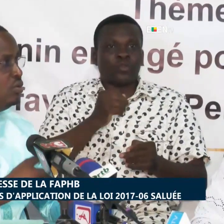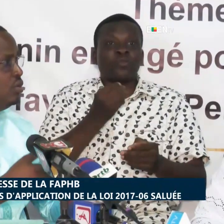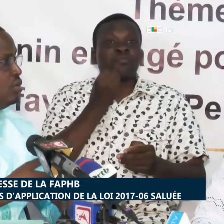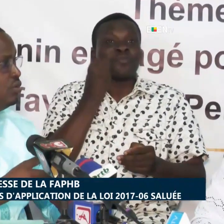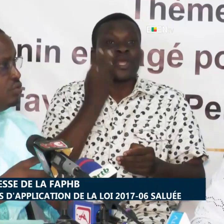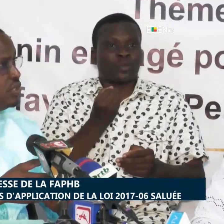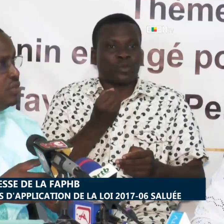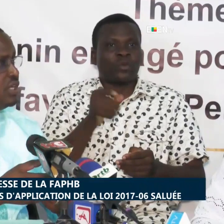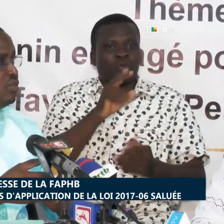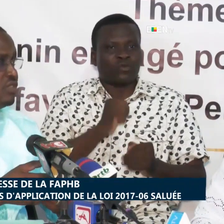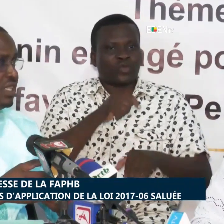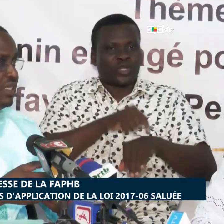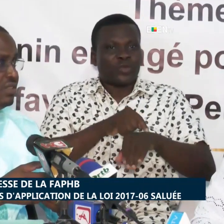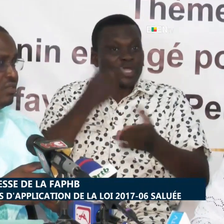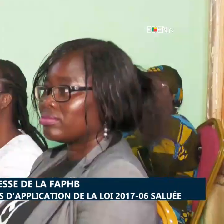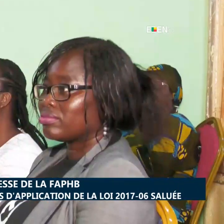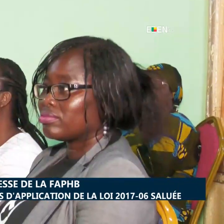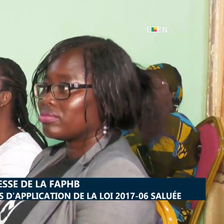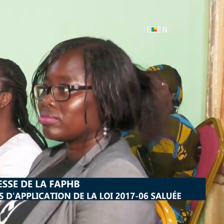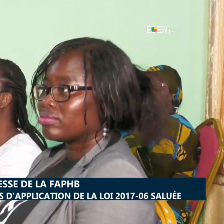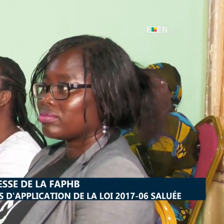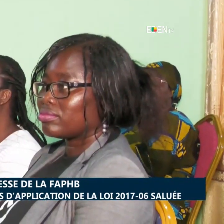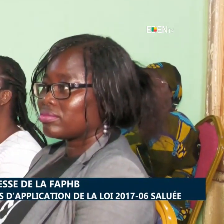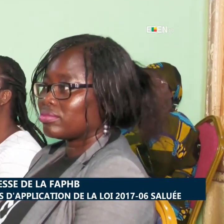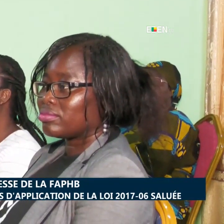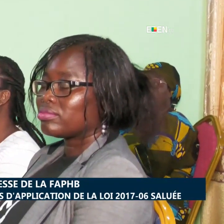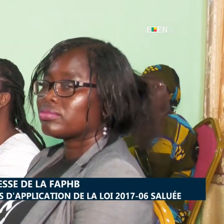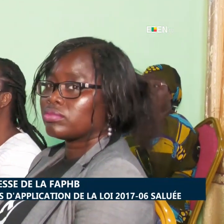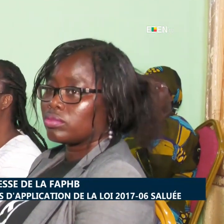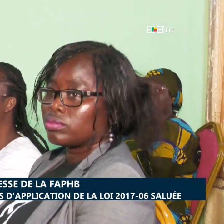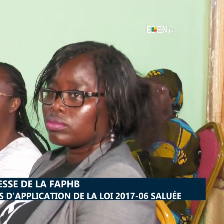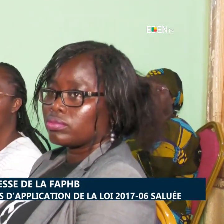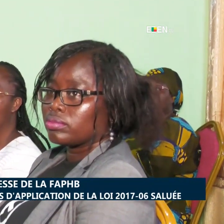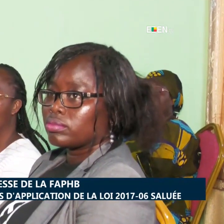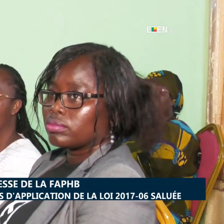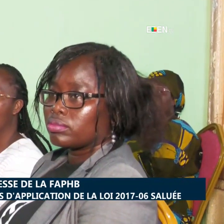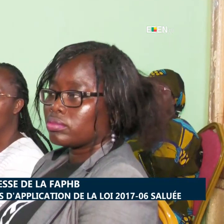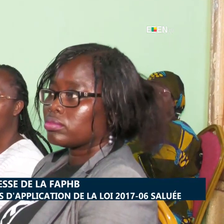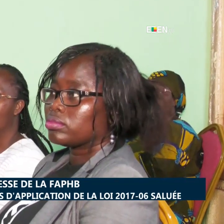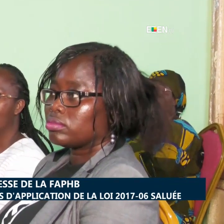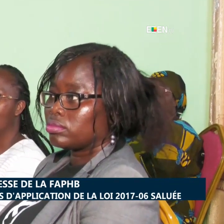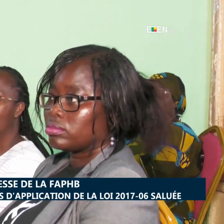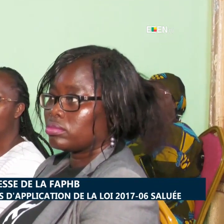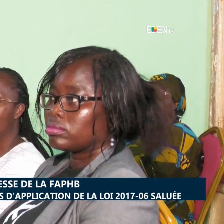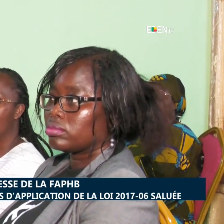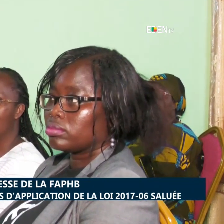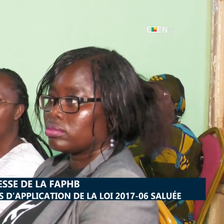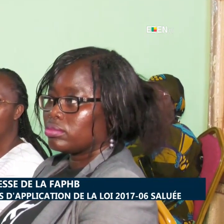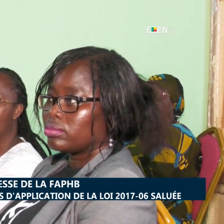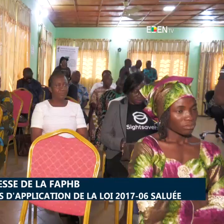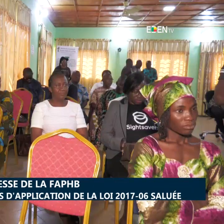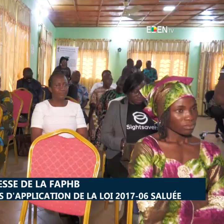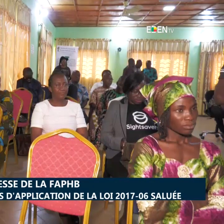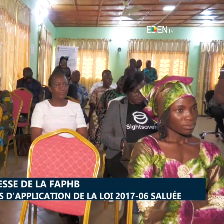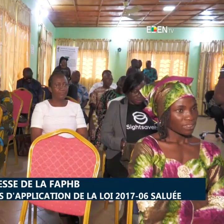bientôt, vous aurez le temps de constater. Les membres de la Fédération ont également salué les initiatives en cours pour la